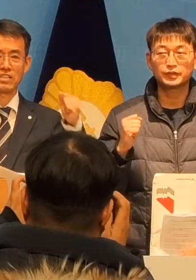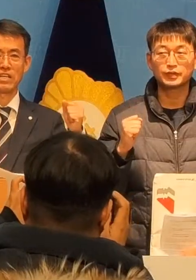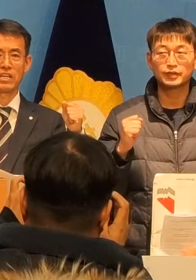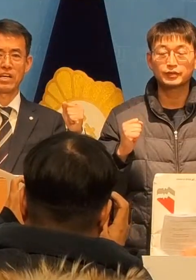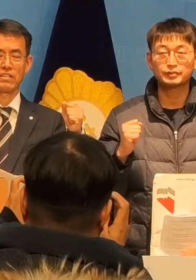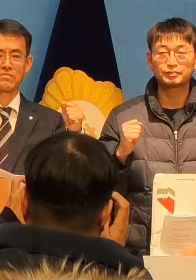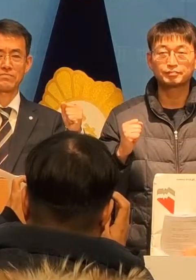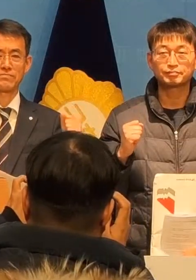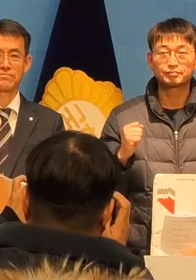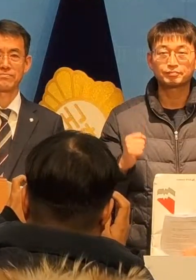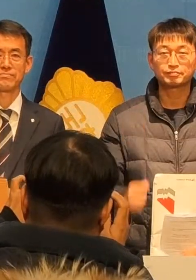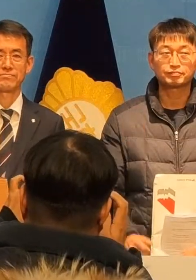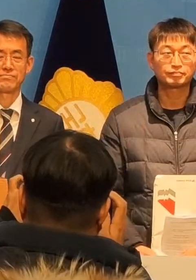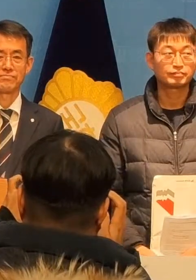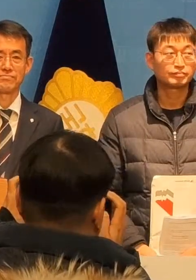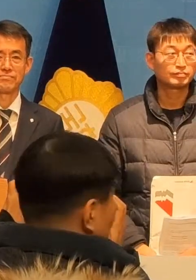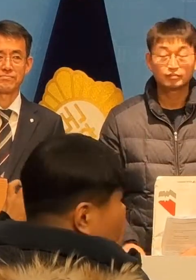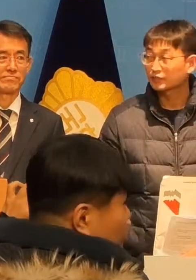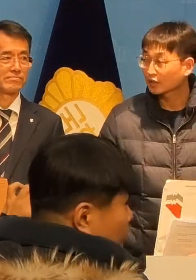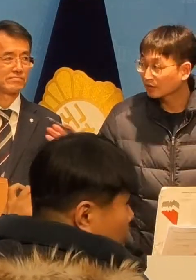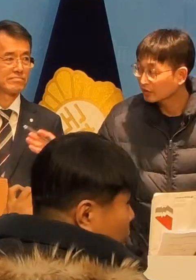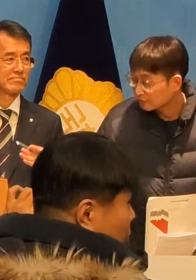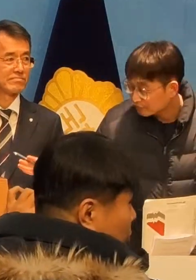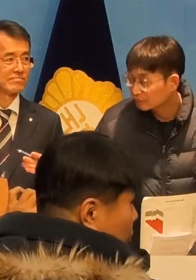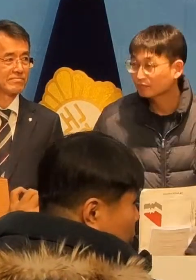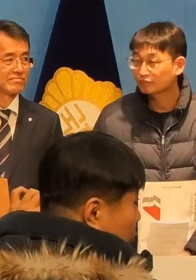이행하라, 이행하라. 예, 마지막으로 다시 한번